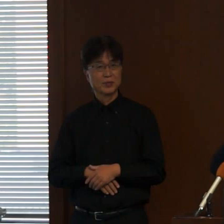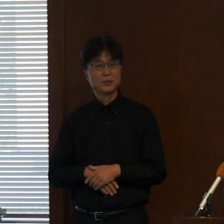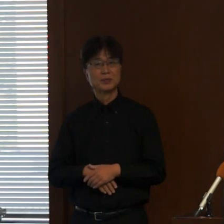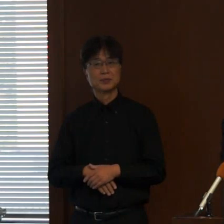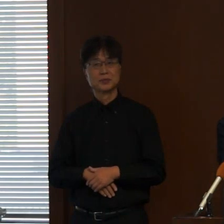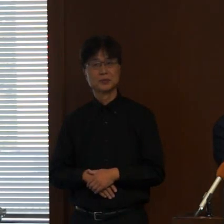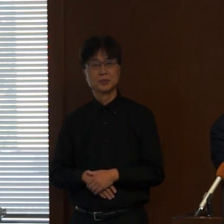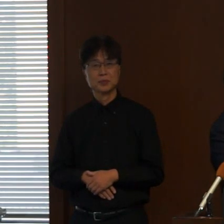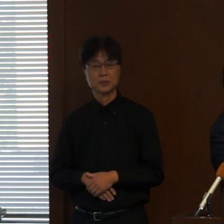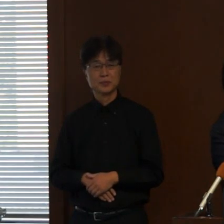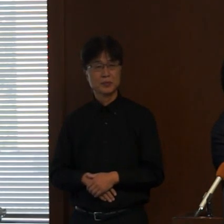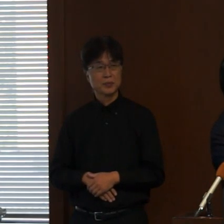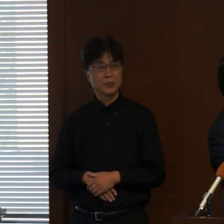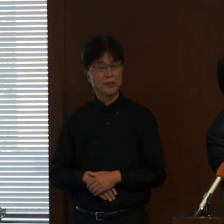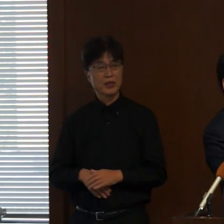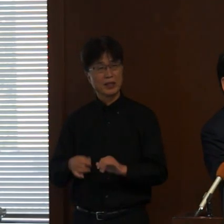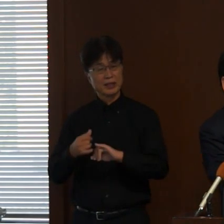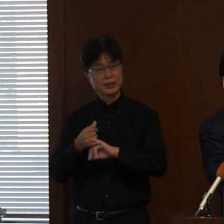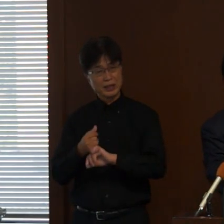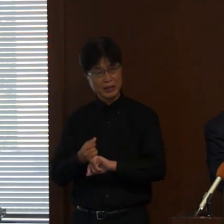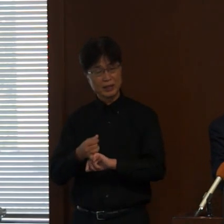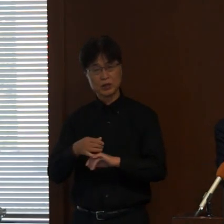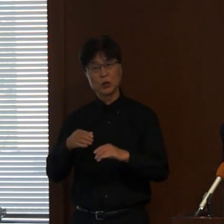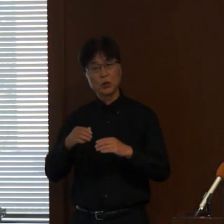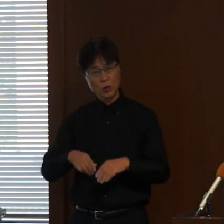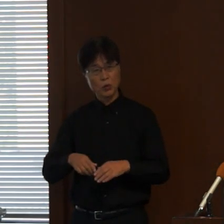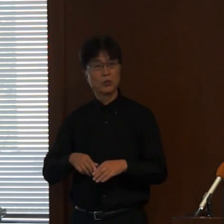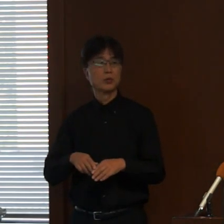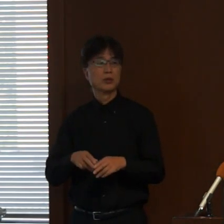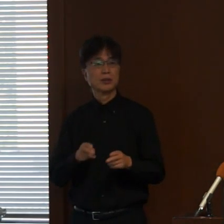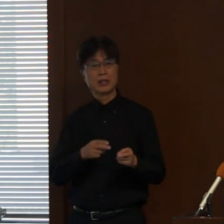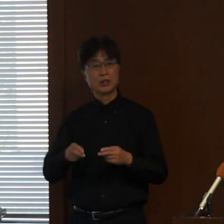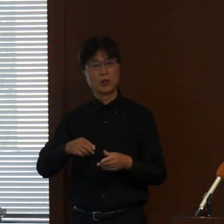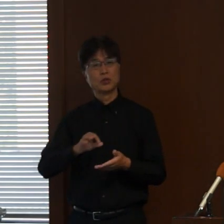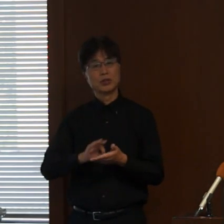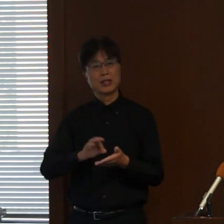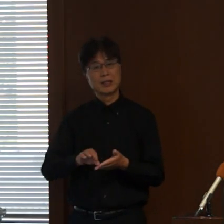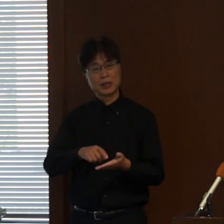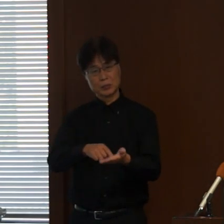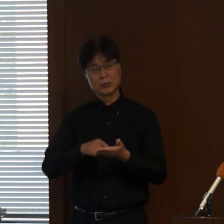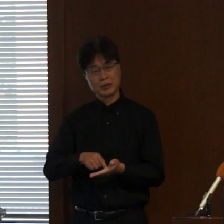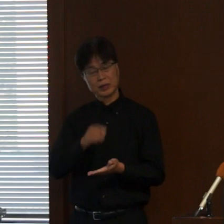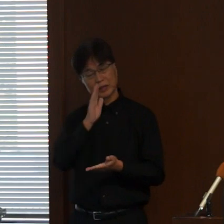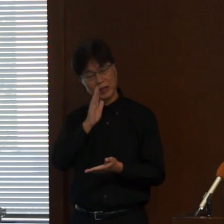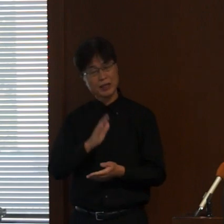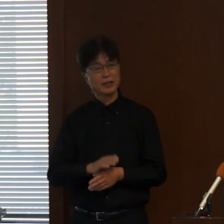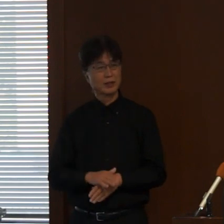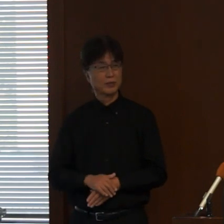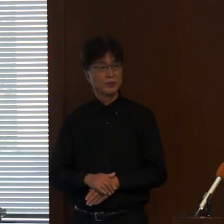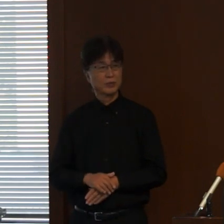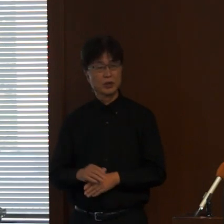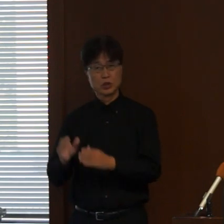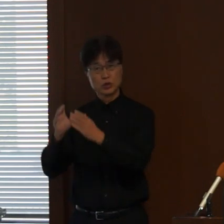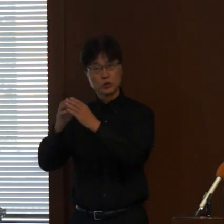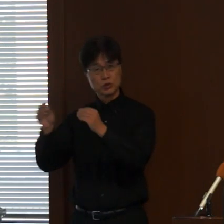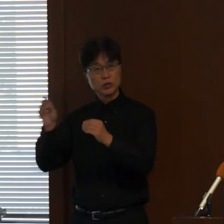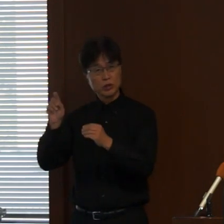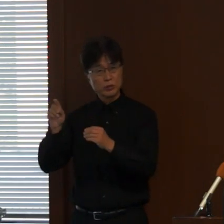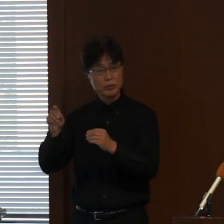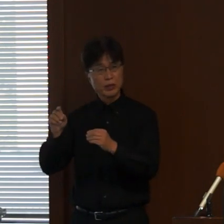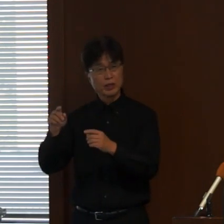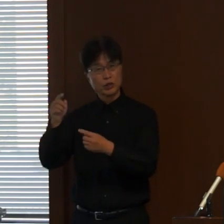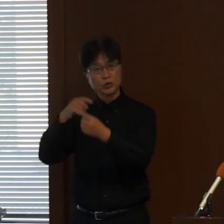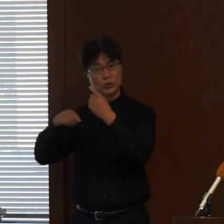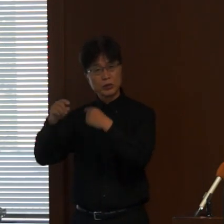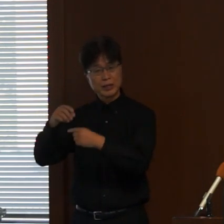なのでぜひこれをまた使っていただきたい、特に国の部分というのは運転資金だけじ